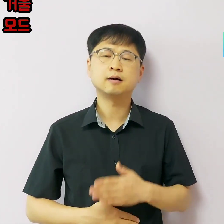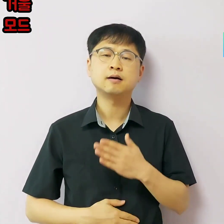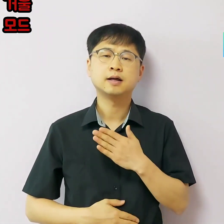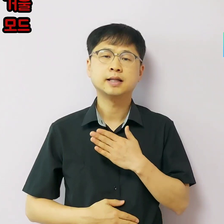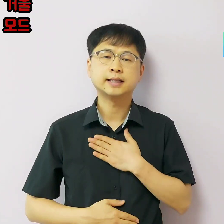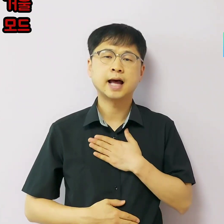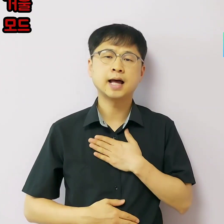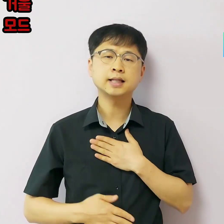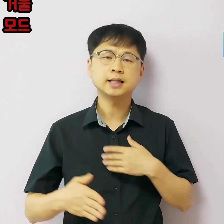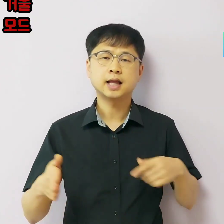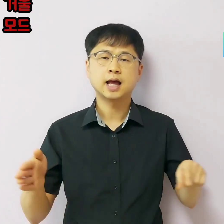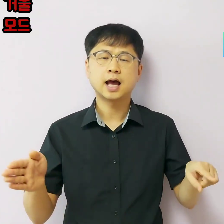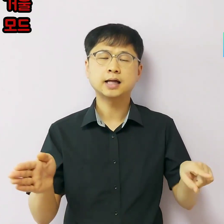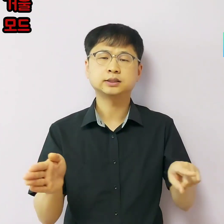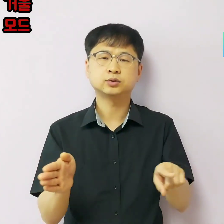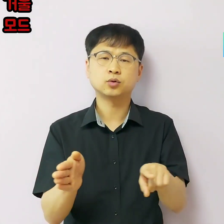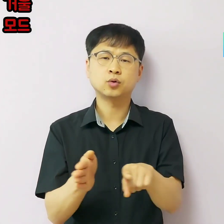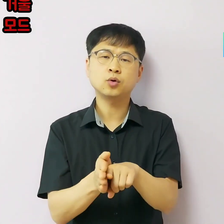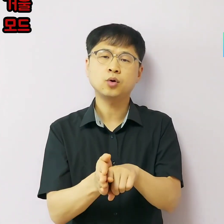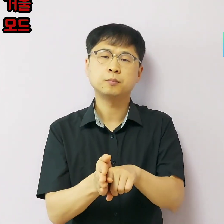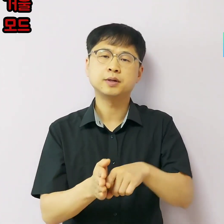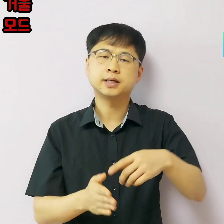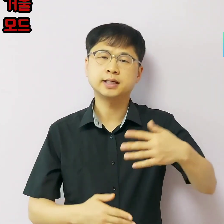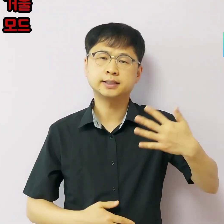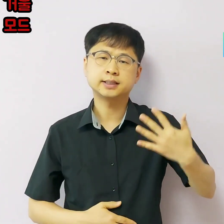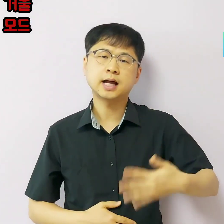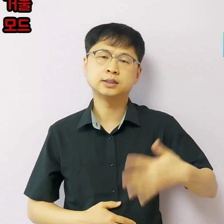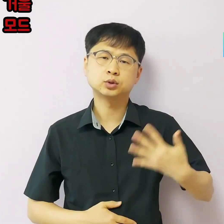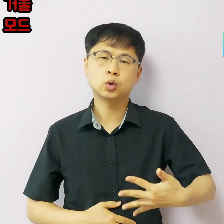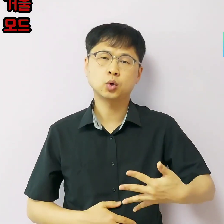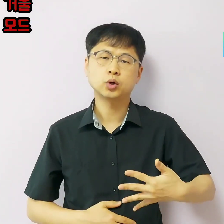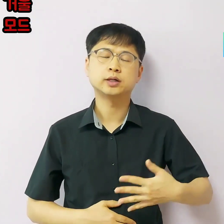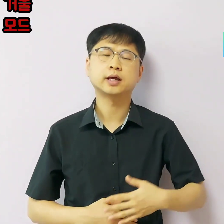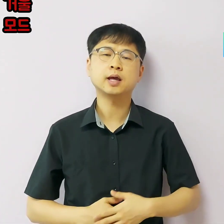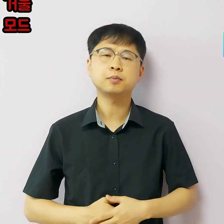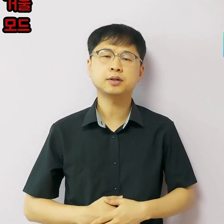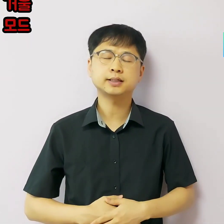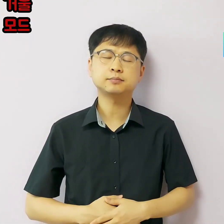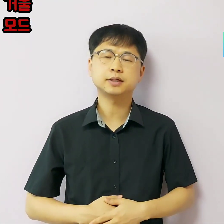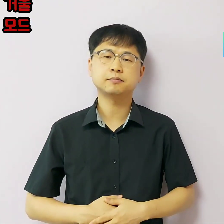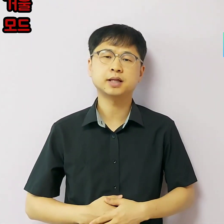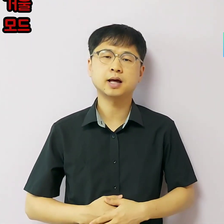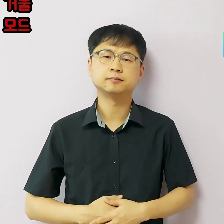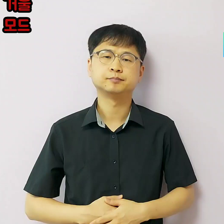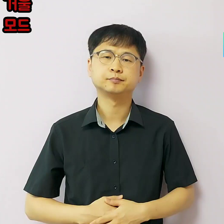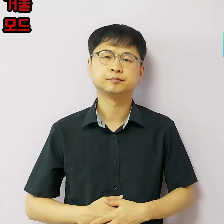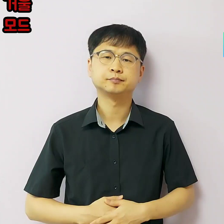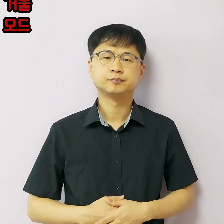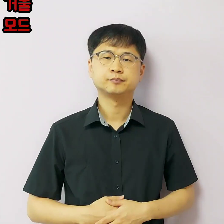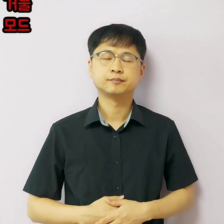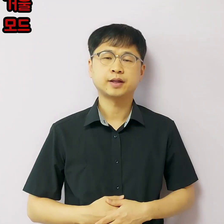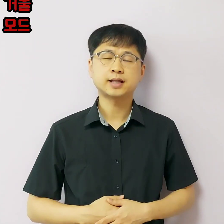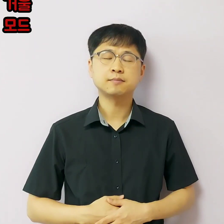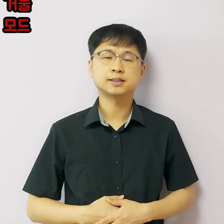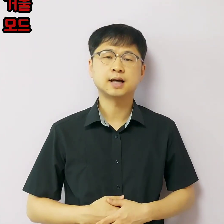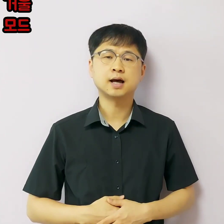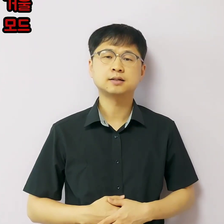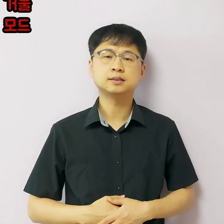그래서 난 아직도 믿기질 않소 이렇게 표현하시면 됩니다. 네, 다음 가사